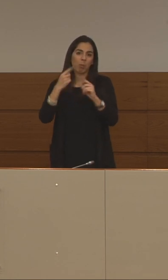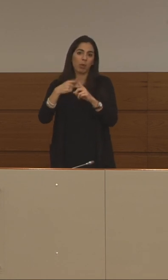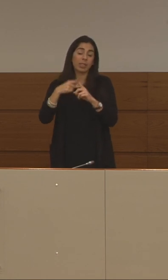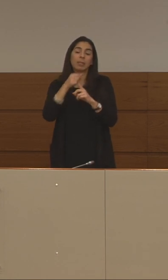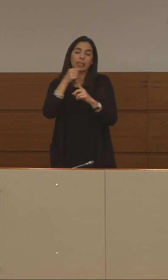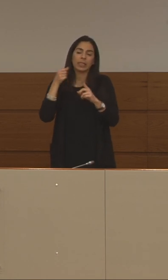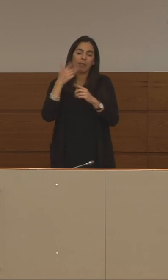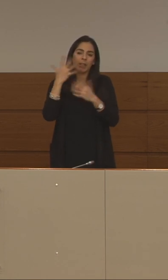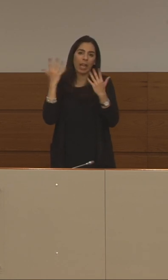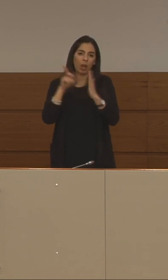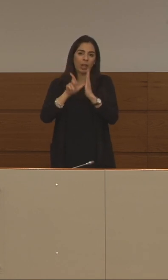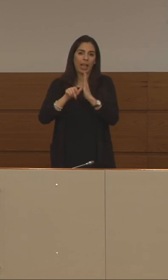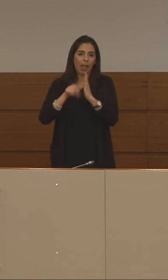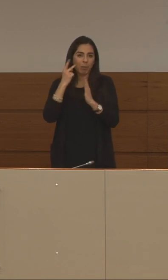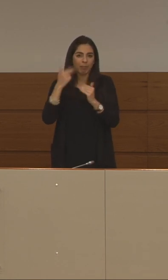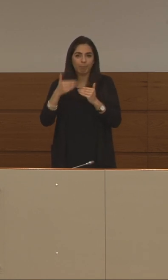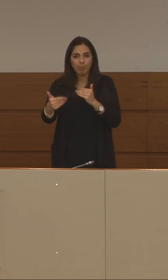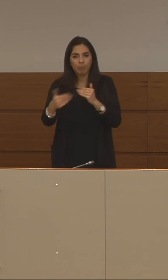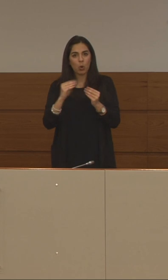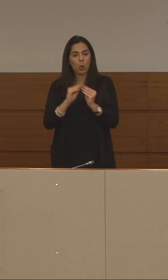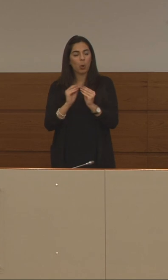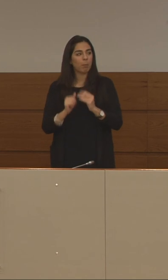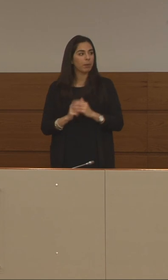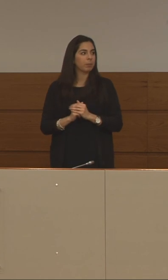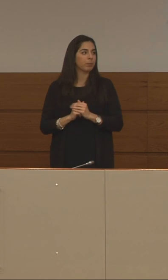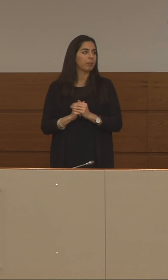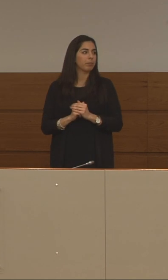valutarla naturalmente speriamo bene